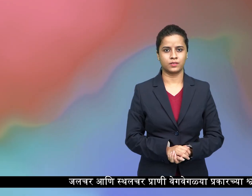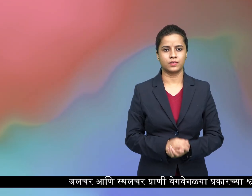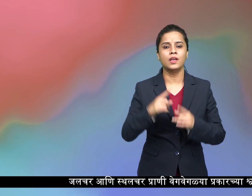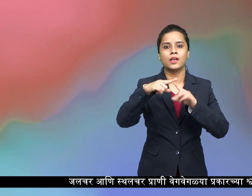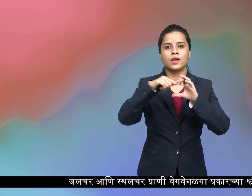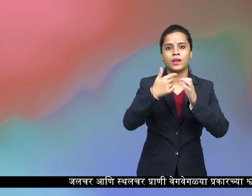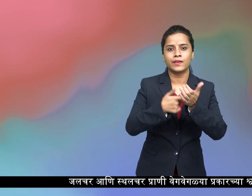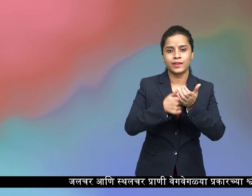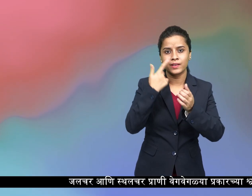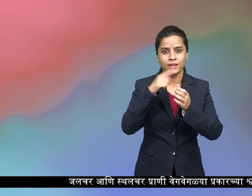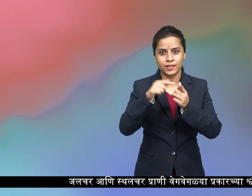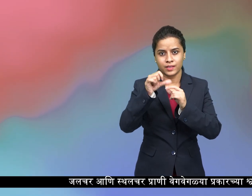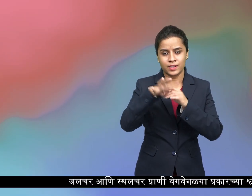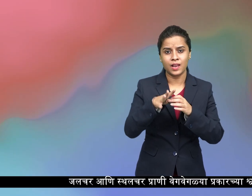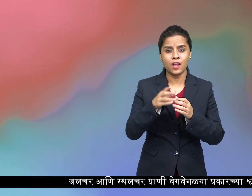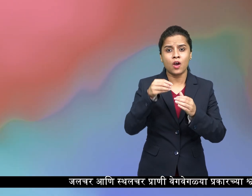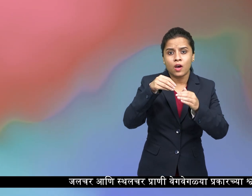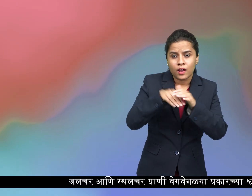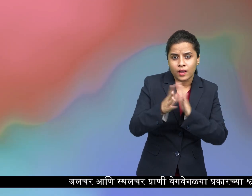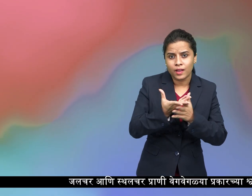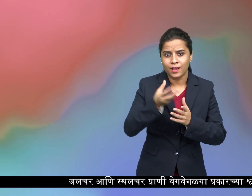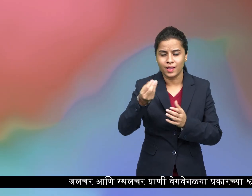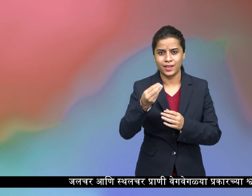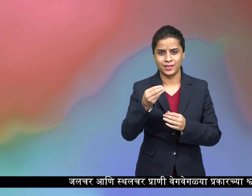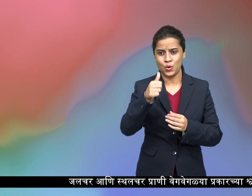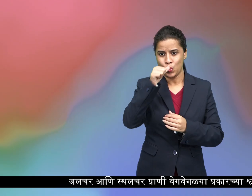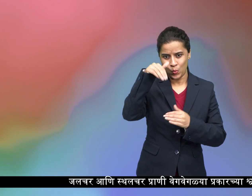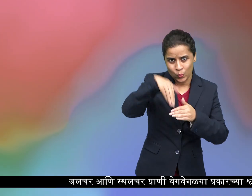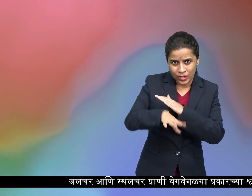जलचर आणि स्थलचर प्राणी वेगवेगळ्या प्रकारच्या श्वसनास